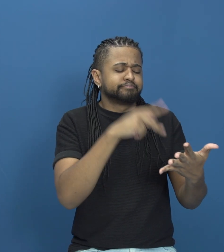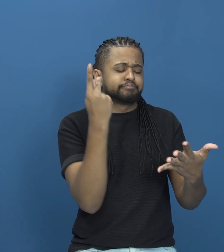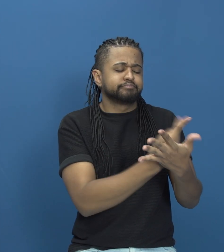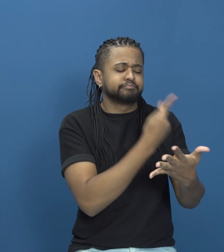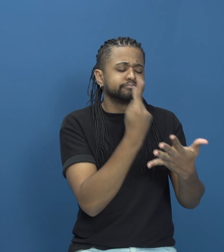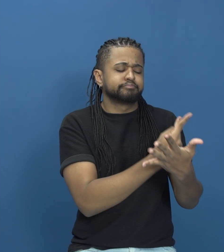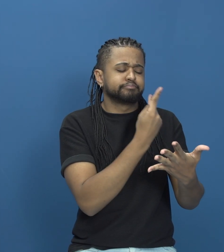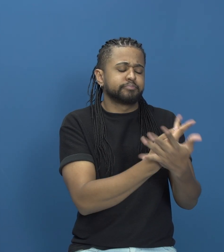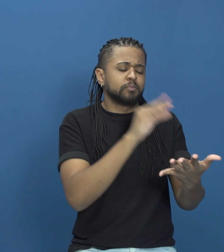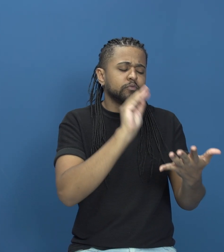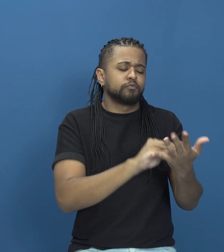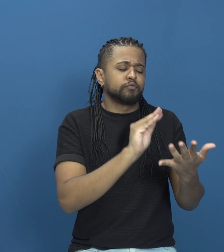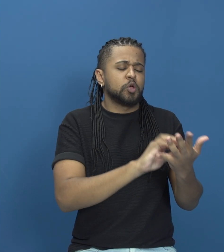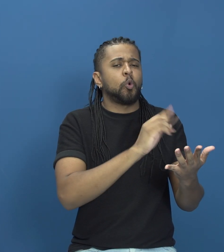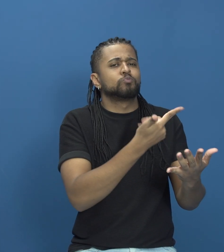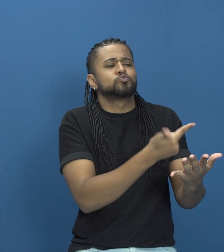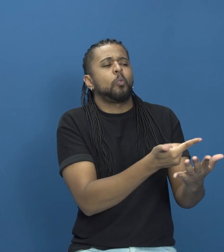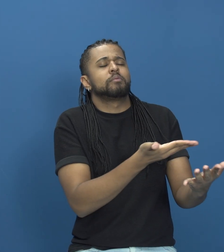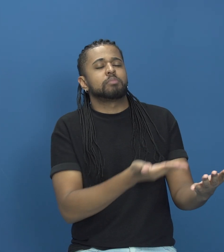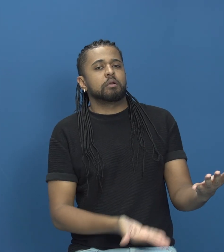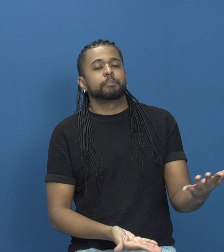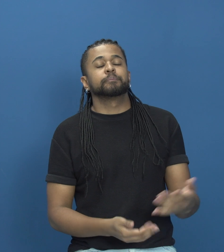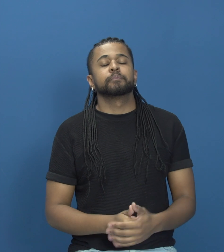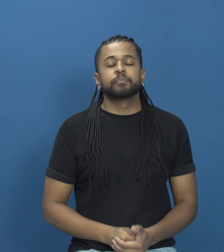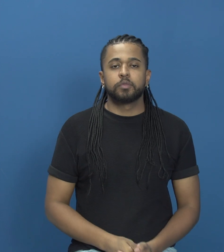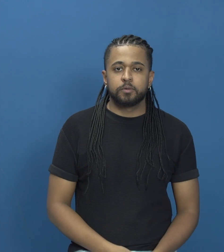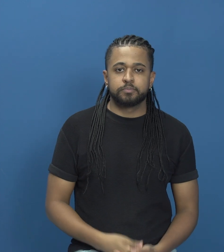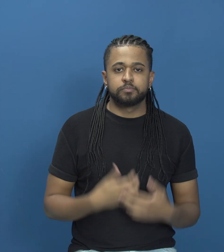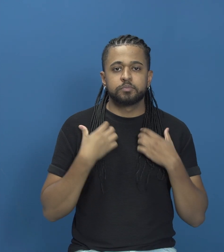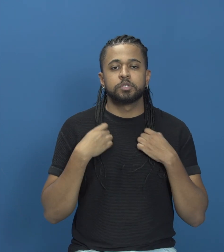errada, incompleta ou inexistente e